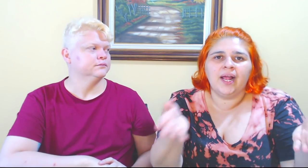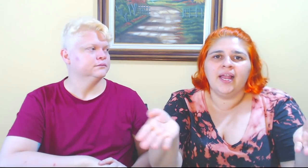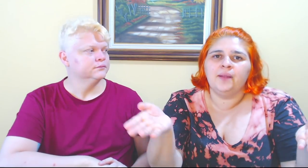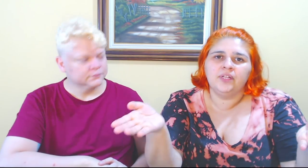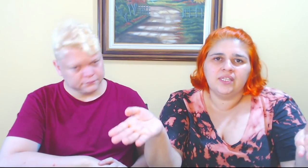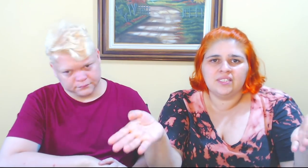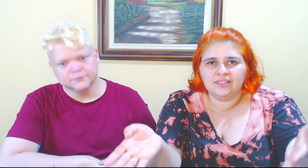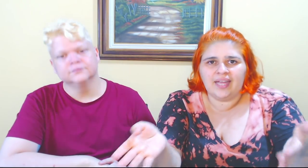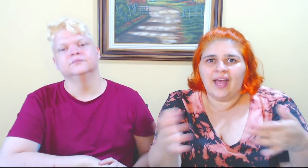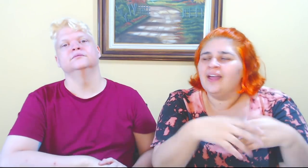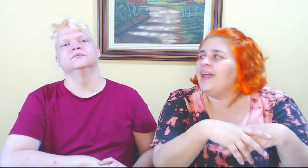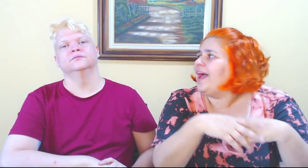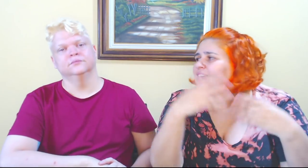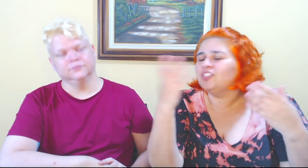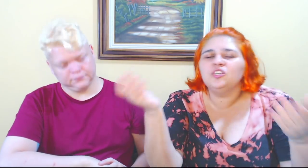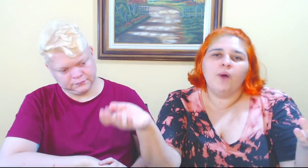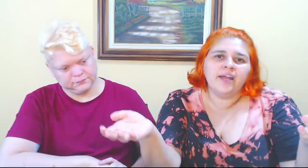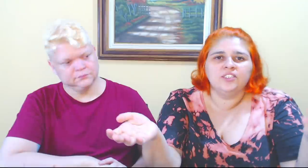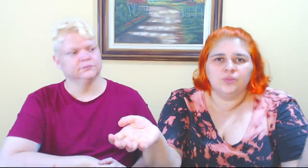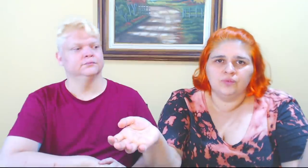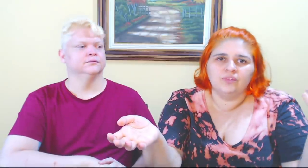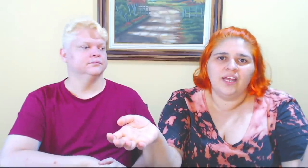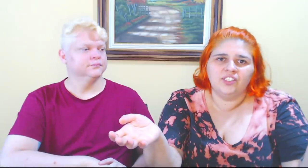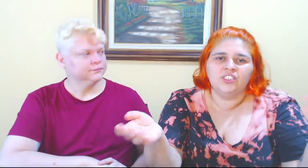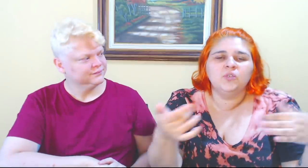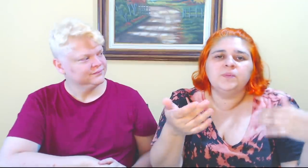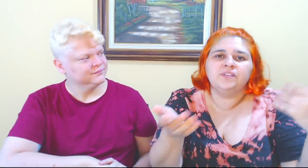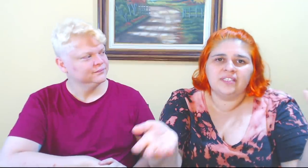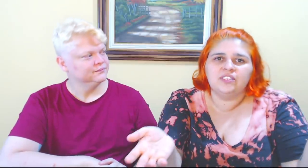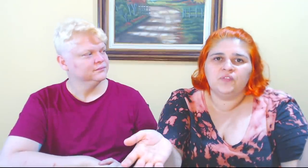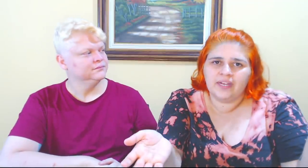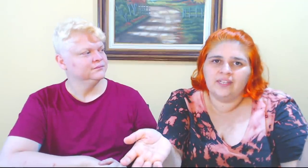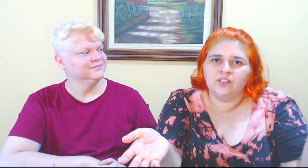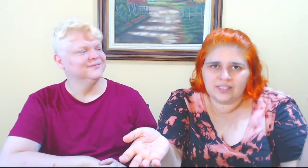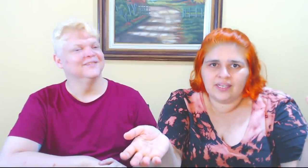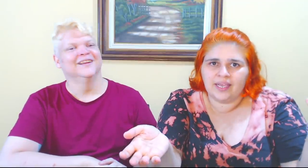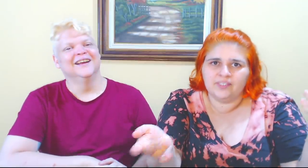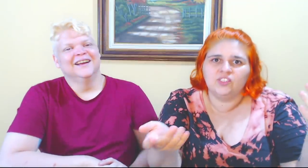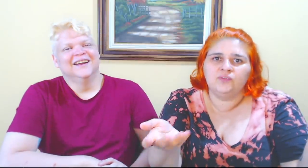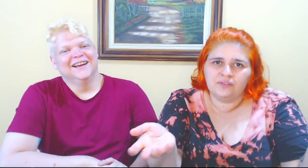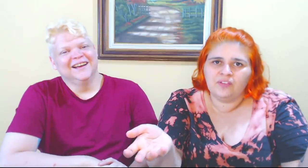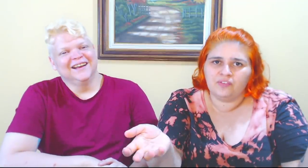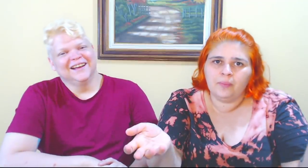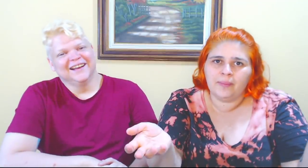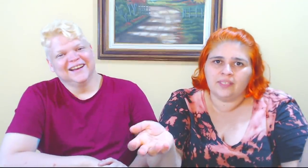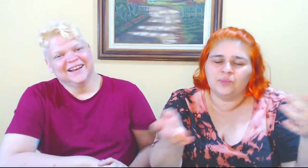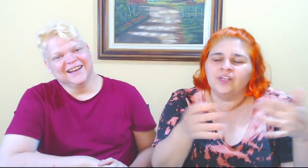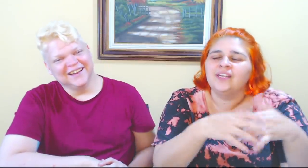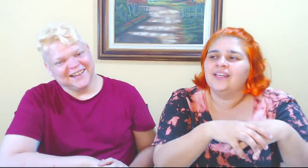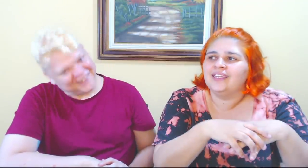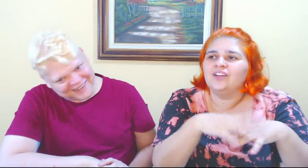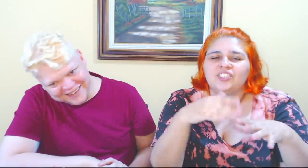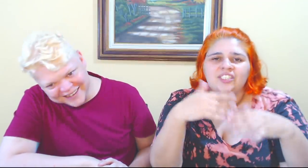galera Poder sentar A gente mora junto Né gente Não precisa ficar Se esfregando No cinema A gente foi ver filme Mesmo Então a gente